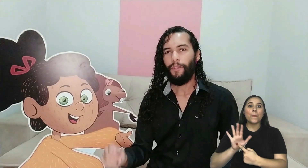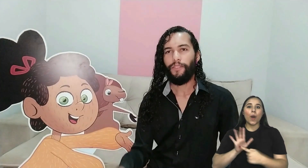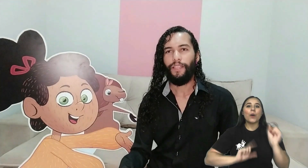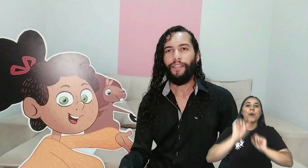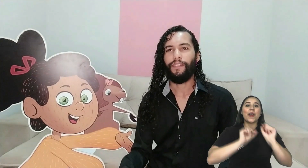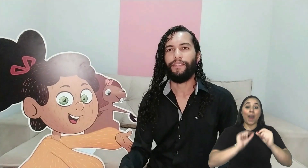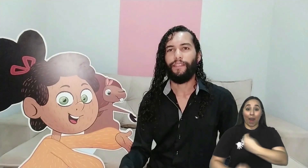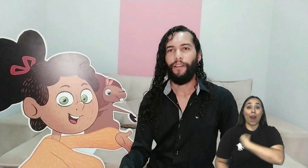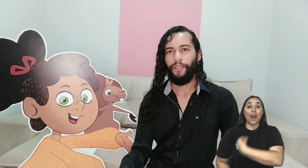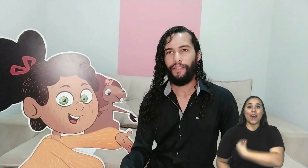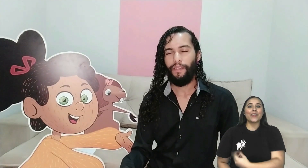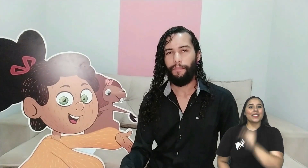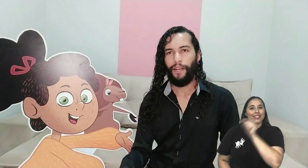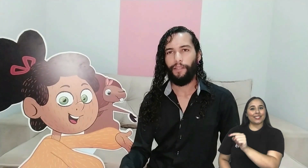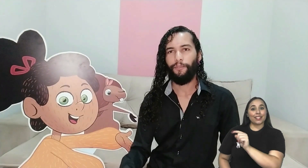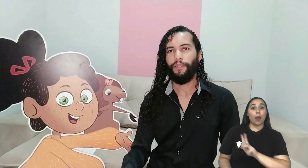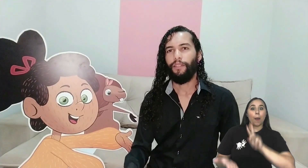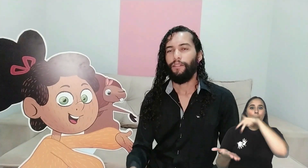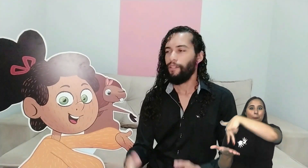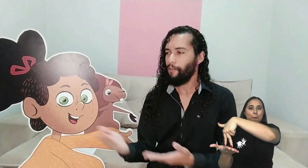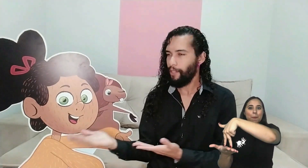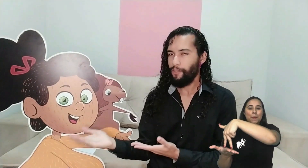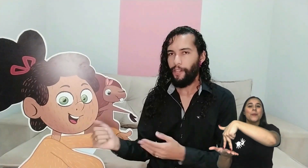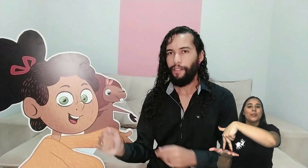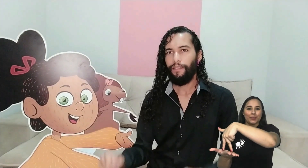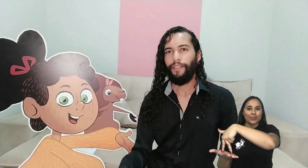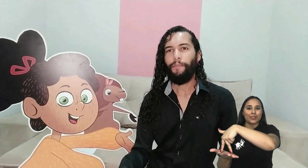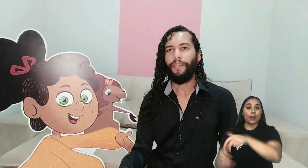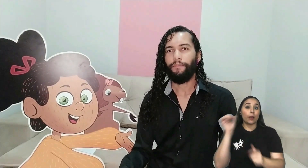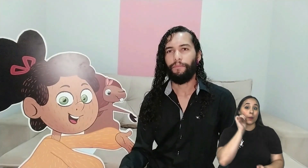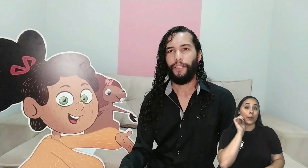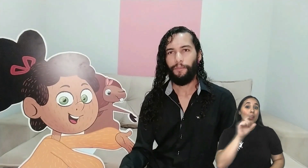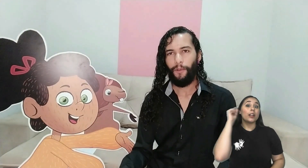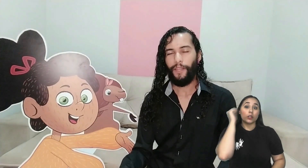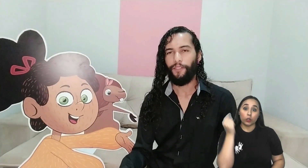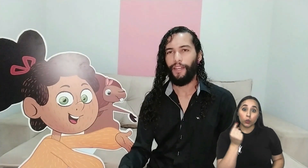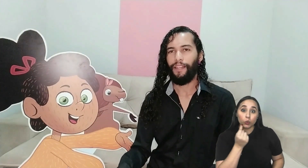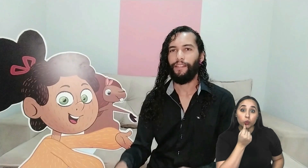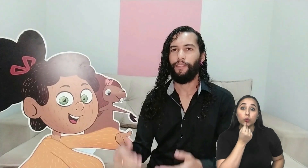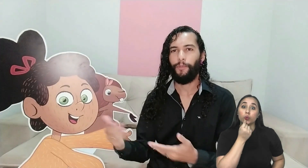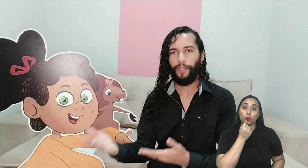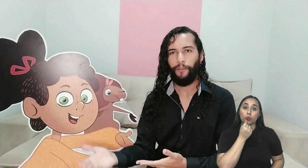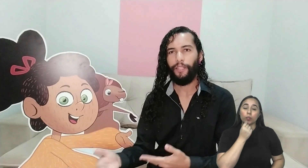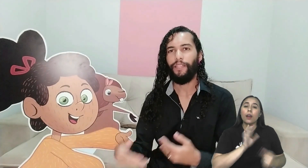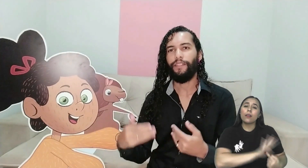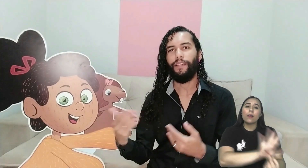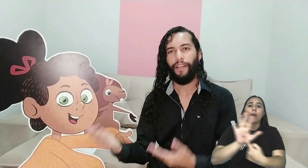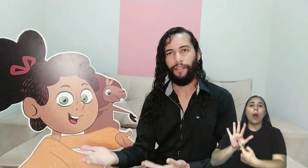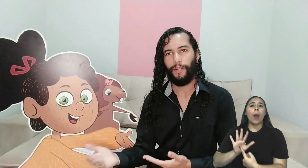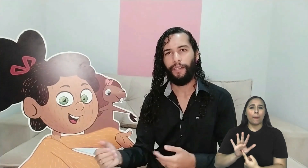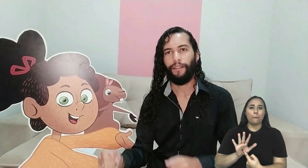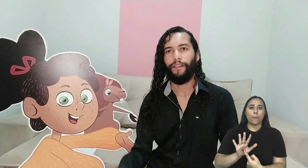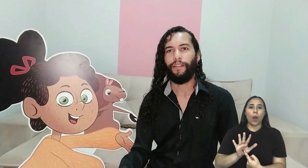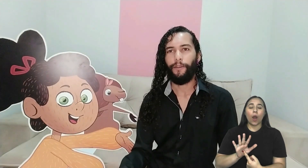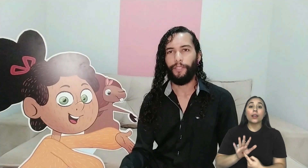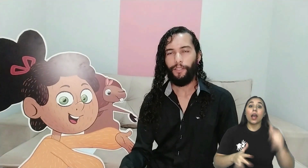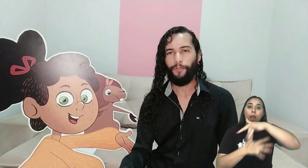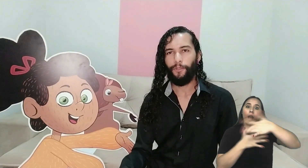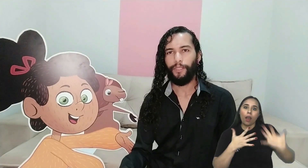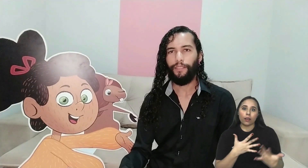Minhas Mãozinhas é um desenho animado que conta a história da Min, principalmente. Ela é a protagonista, ela é uma garota